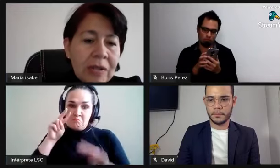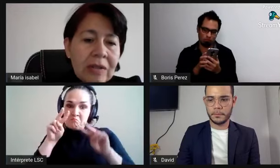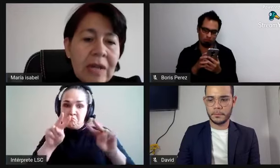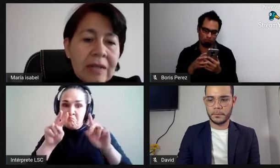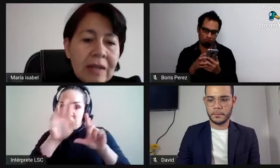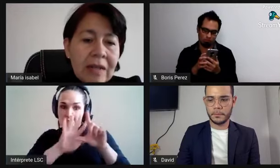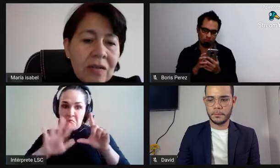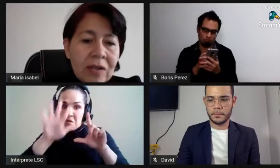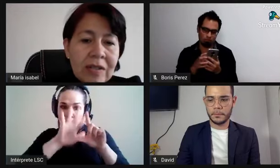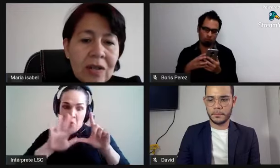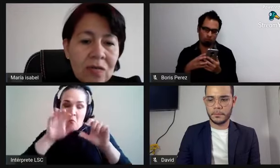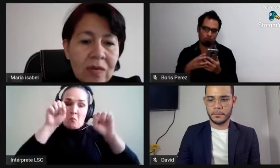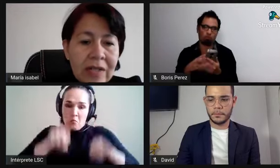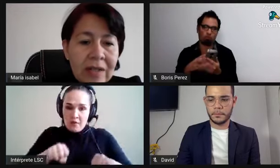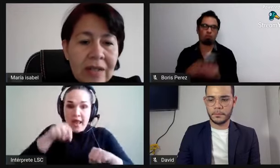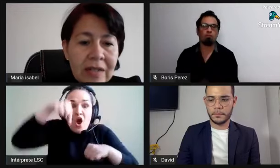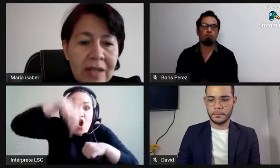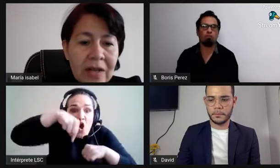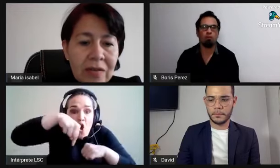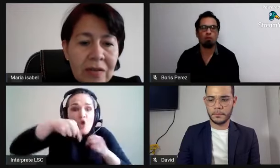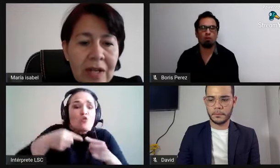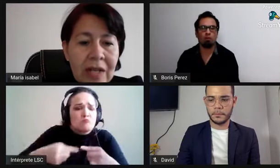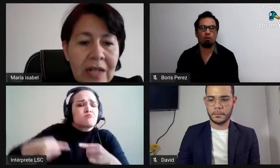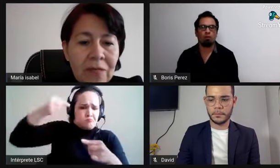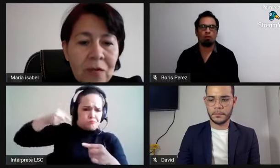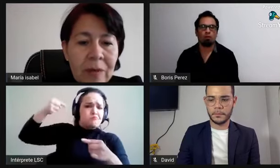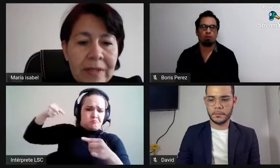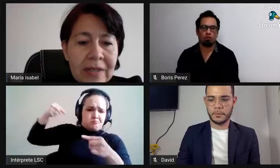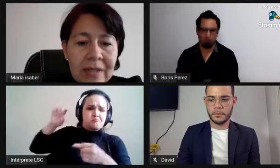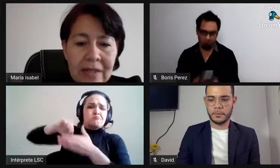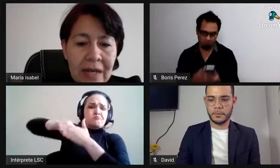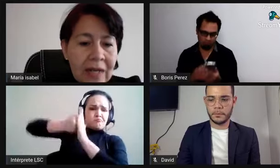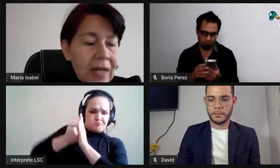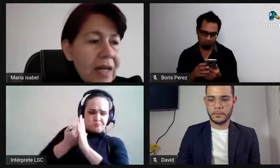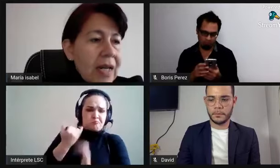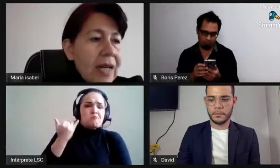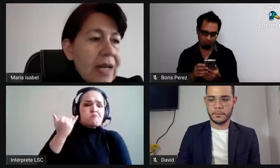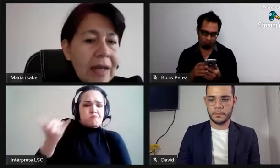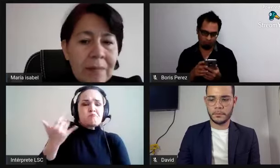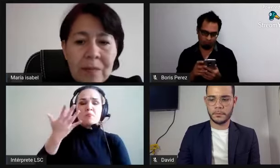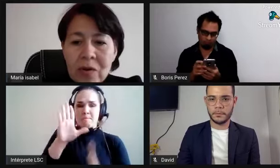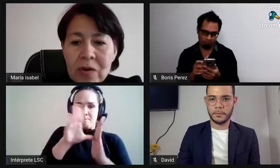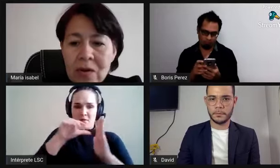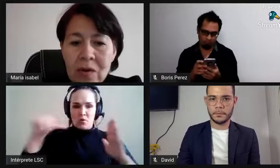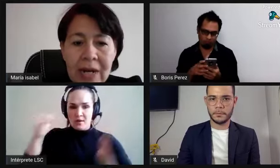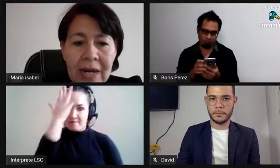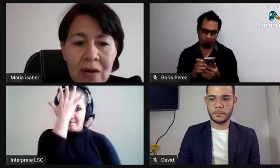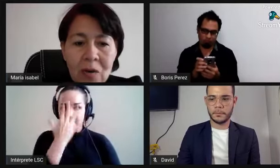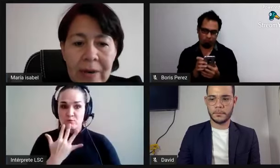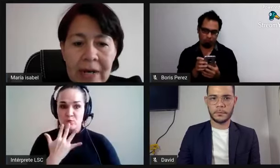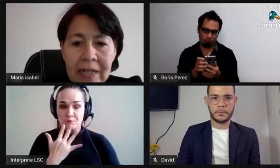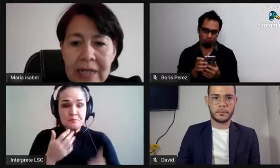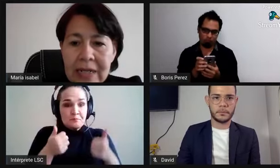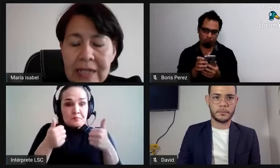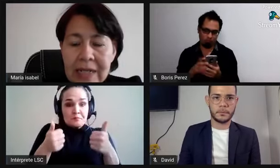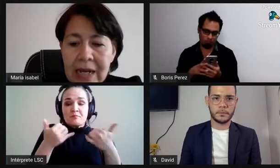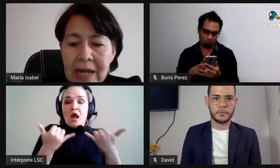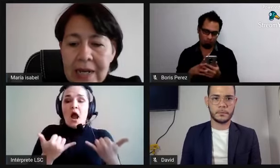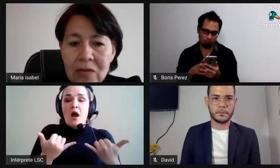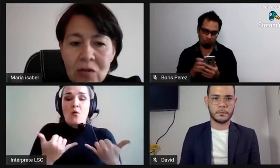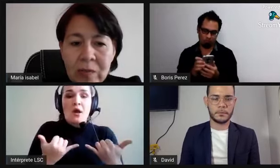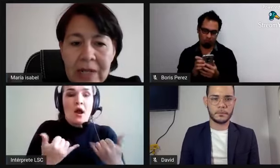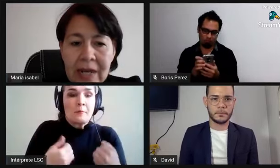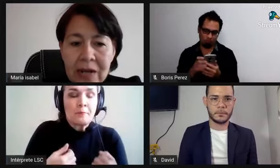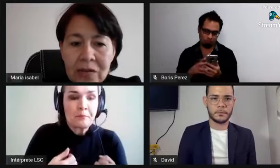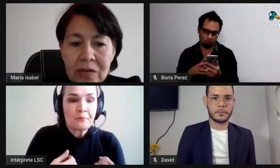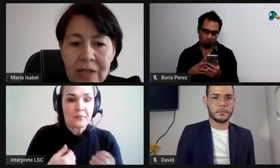y pues las anteriores tertulias que se hicieron de forma presencial. Voy ahora a compartirles